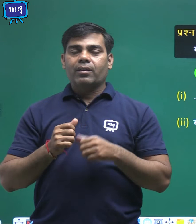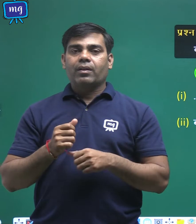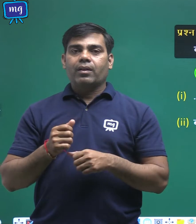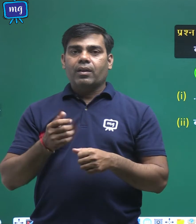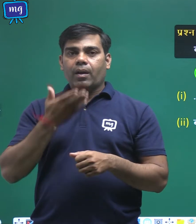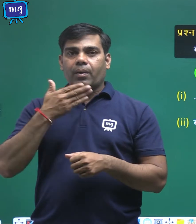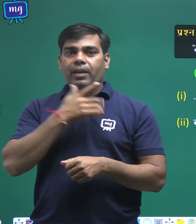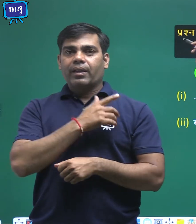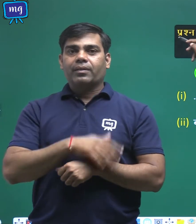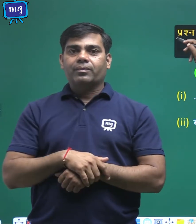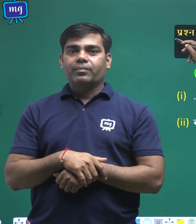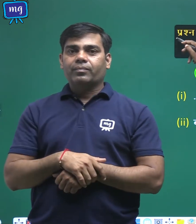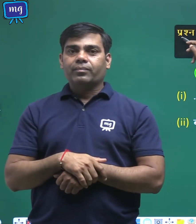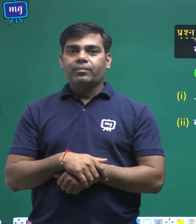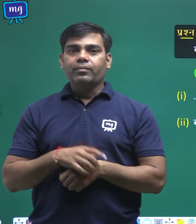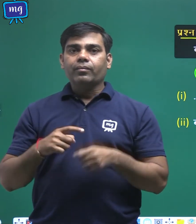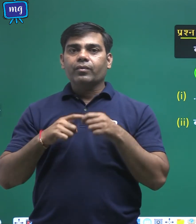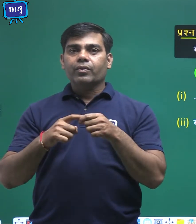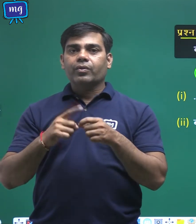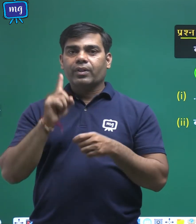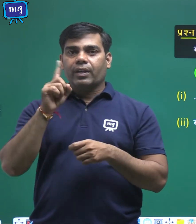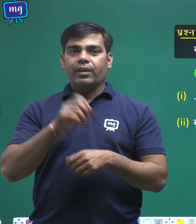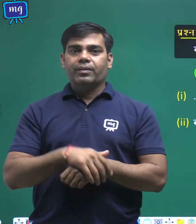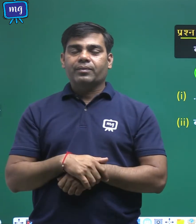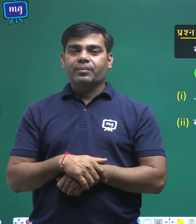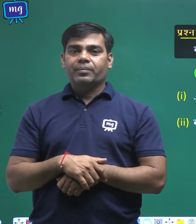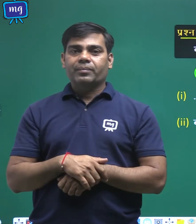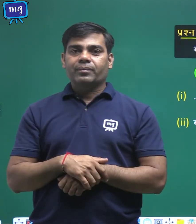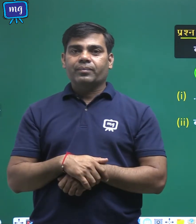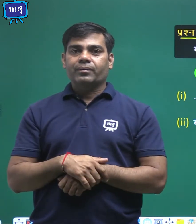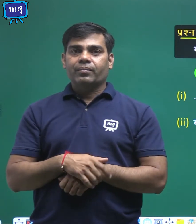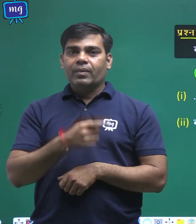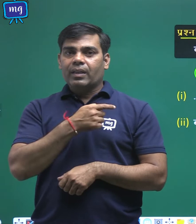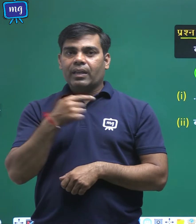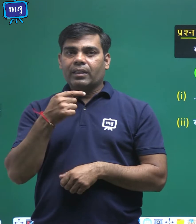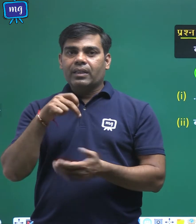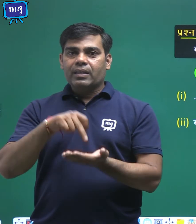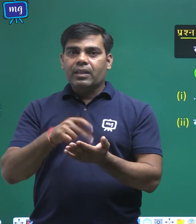करेंगे। प्रश्न 1, रिक्त स्थानों की